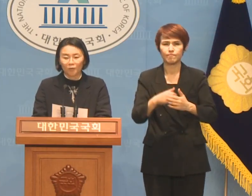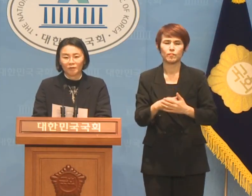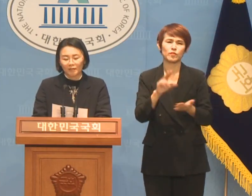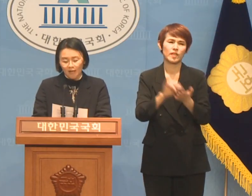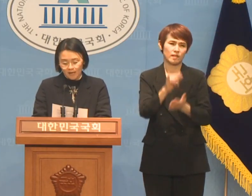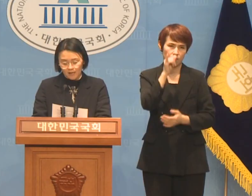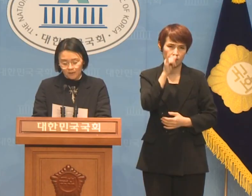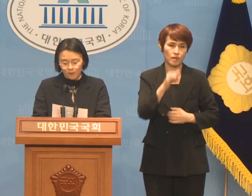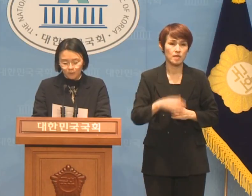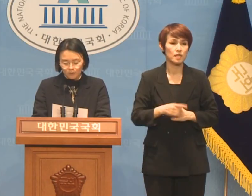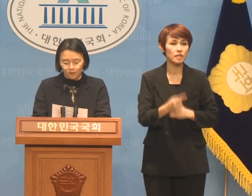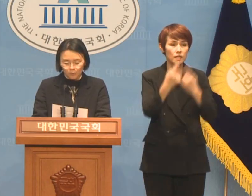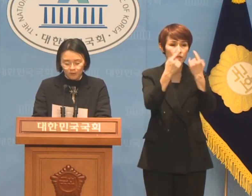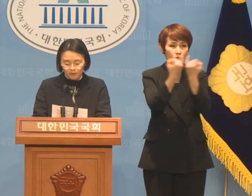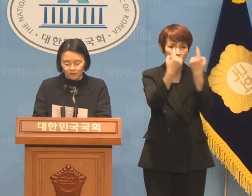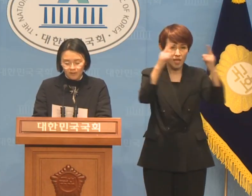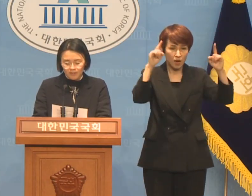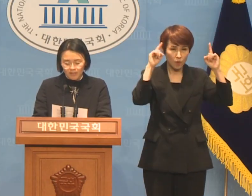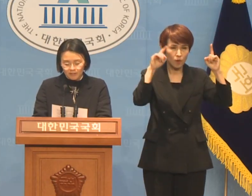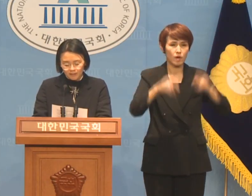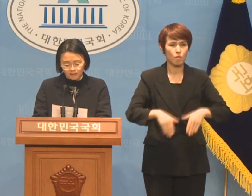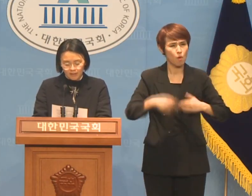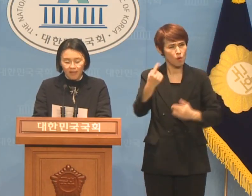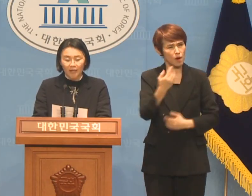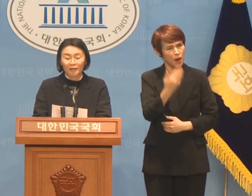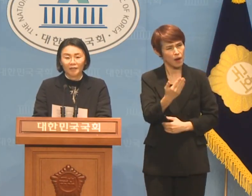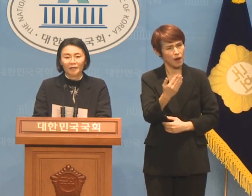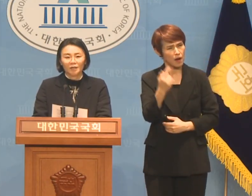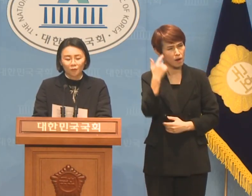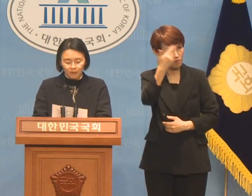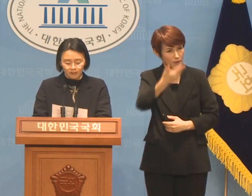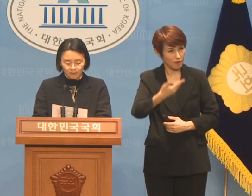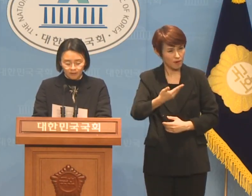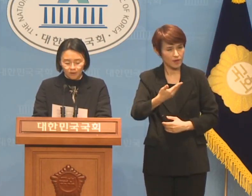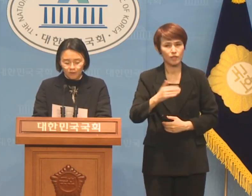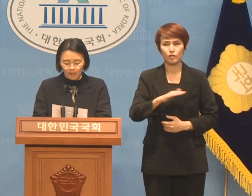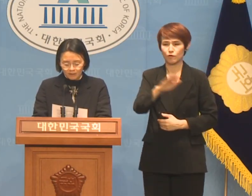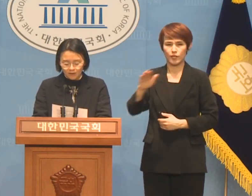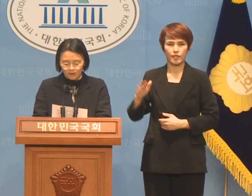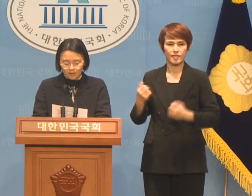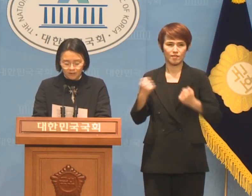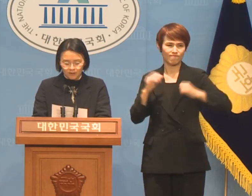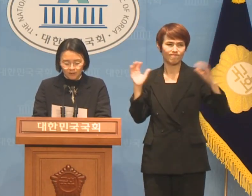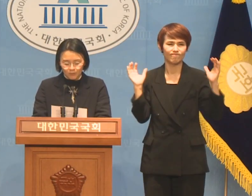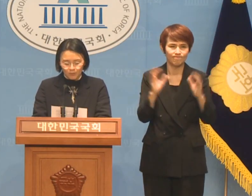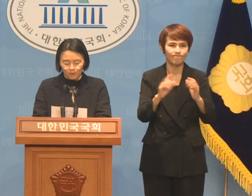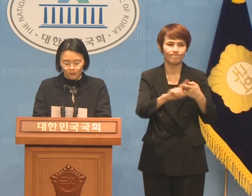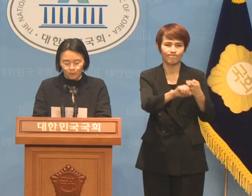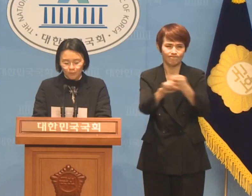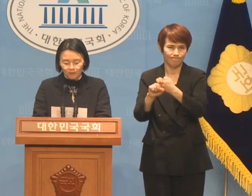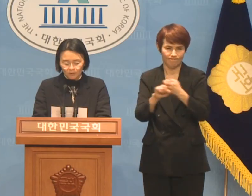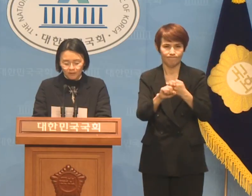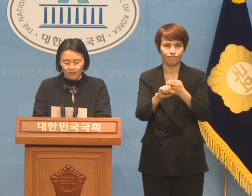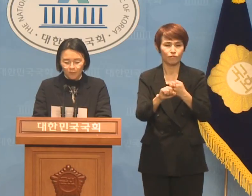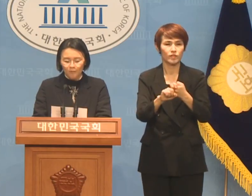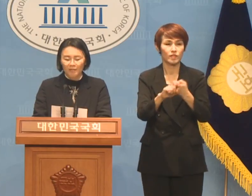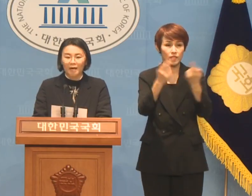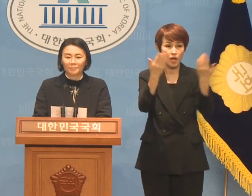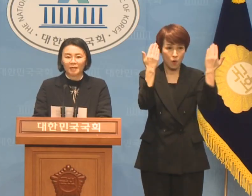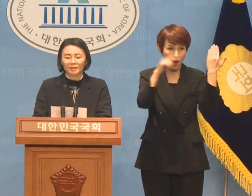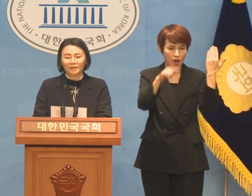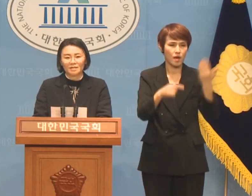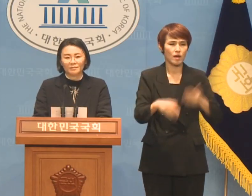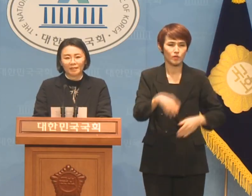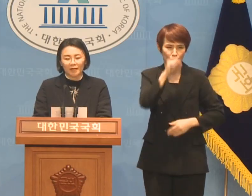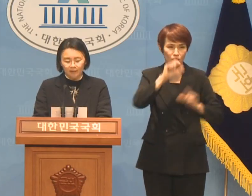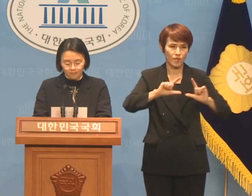봄이 오는가 되묻는 동덕여대 재학생들에게 우리는 더욱 강력한 연대로 동덕여대의 봄을